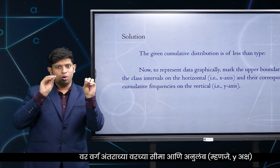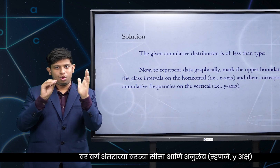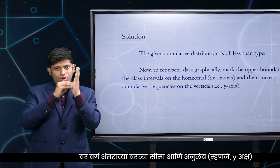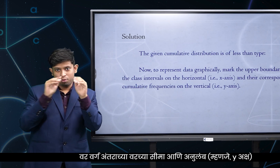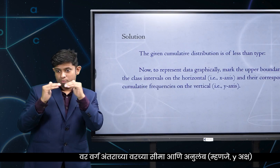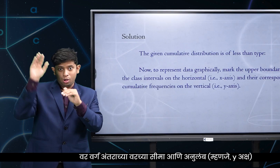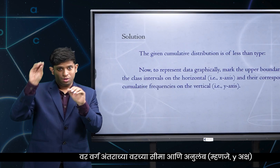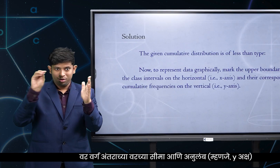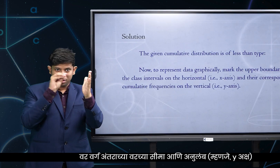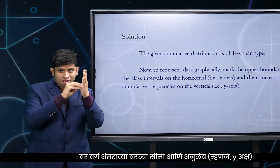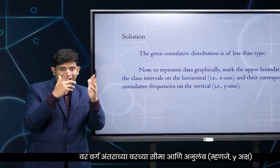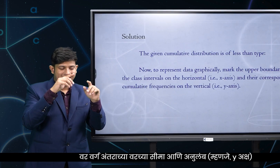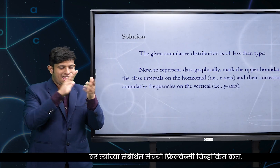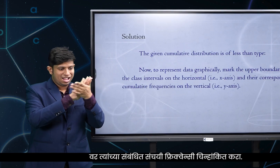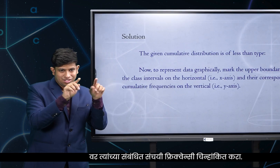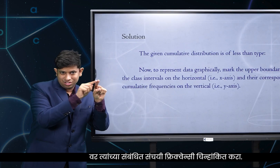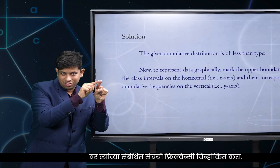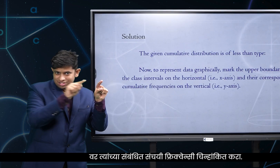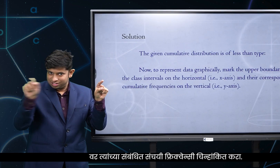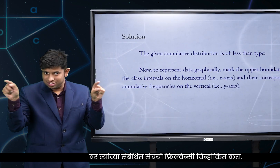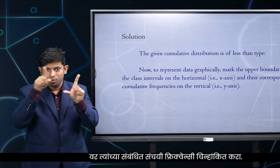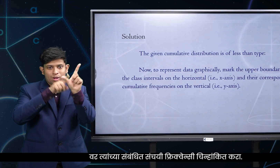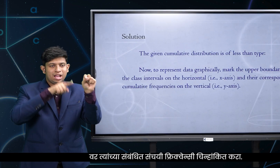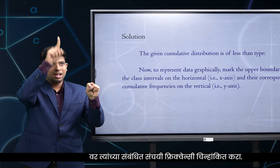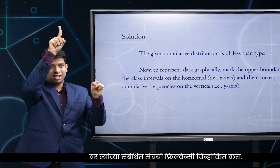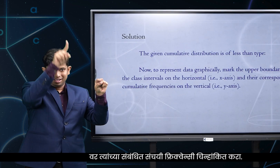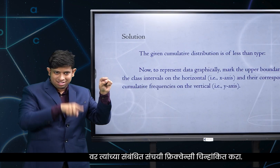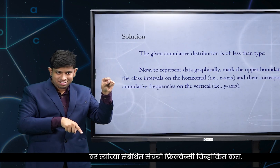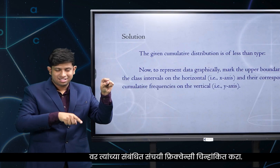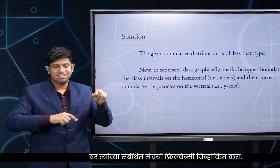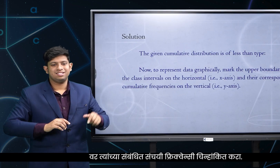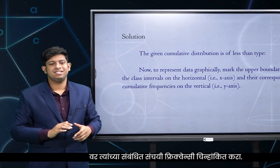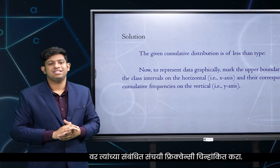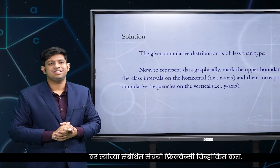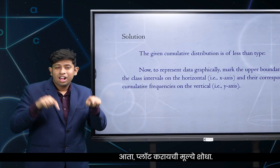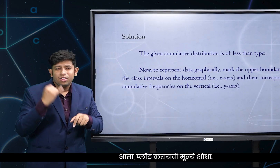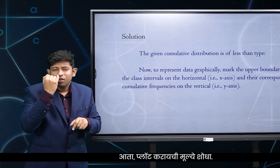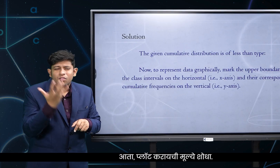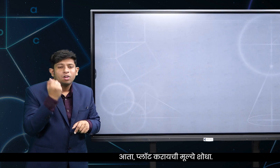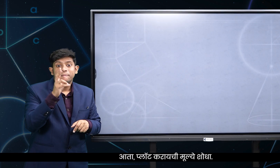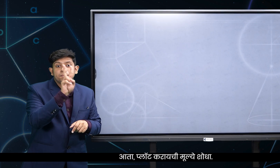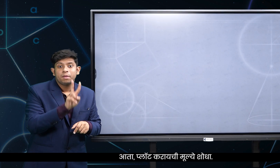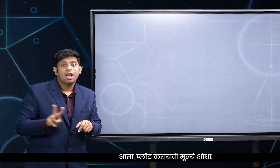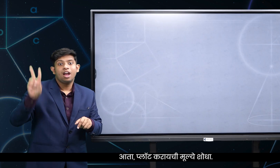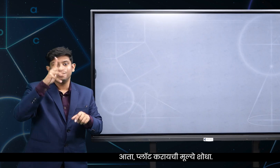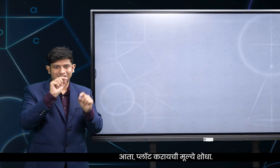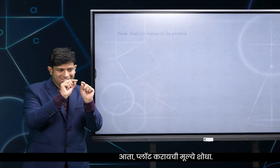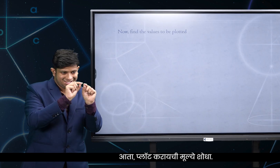आणि अनुलंब म्हणजे वाय अक्षवर त्यांच्या संबंधित संचयी फ्रिक्वेन्सी चिन्हांकित करा. आता प्लॉट करायची मूल्ये शोधा.